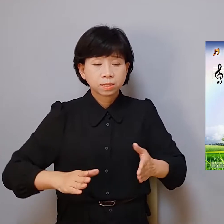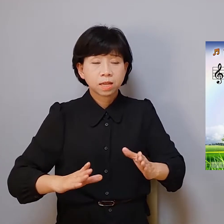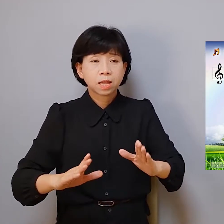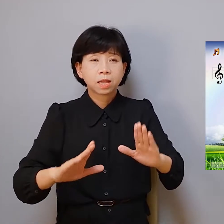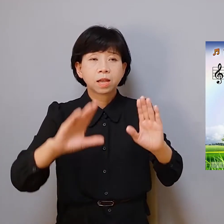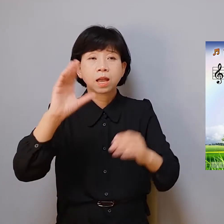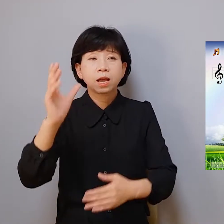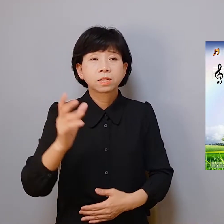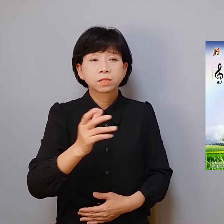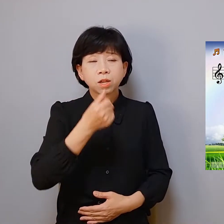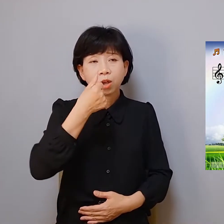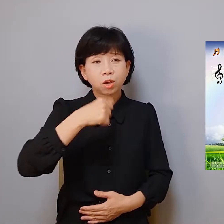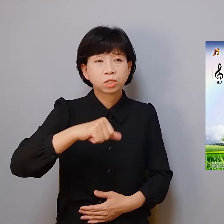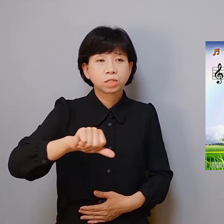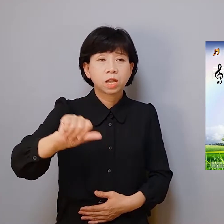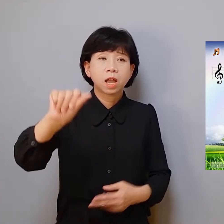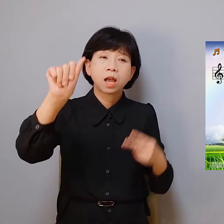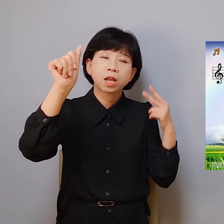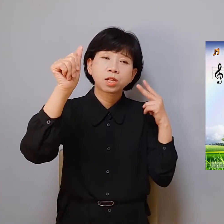강생한